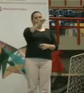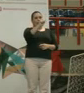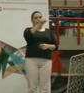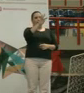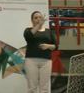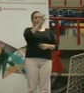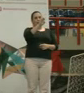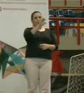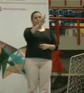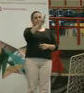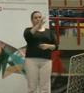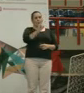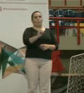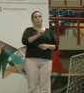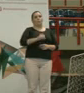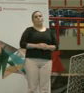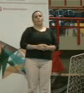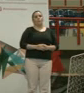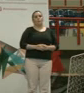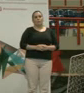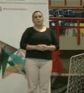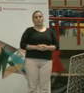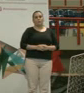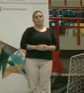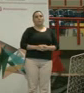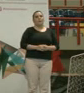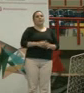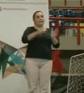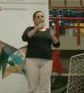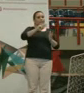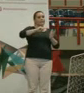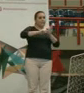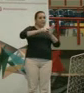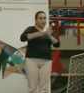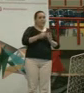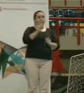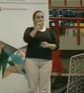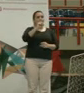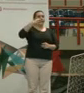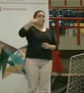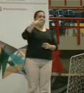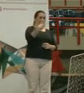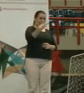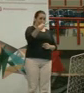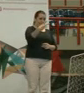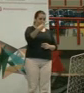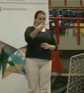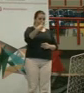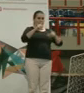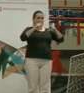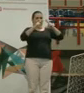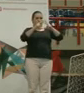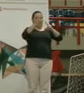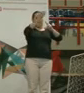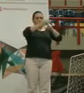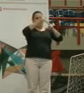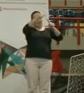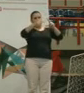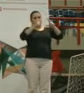Equilátero. Equilátero. Bote aí, três lados iguais. Equilátero,